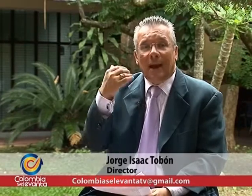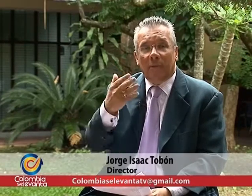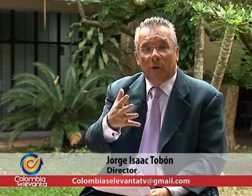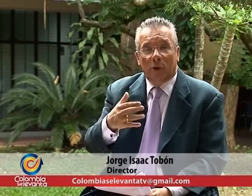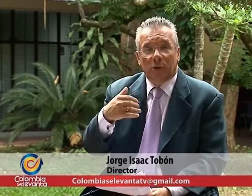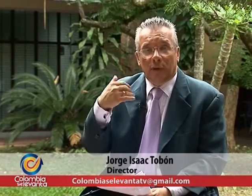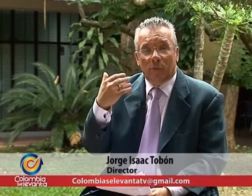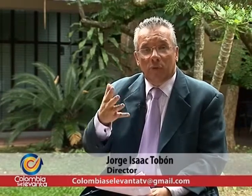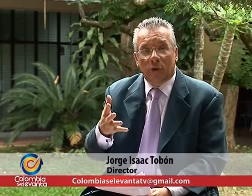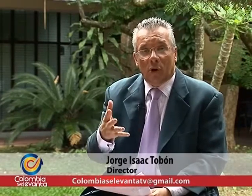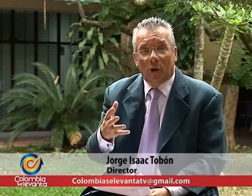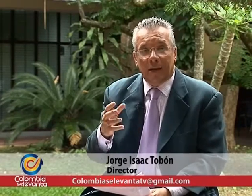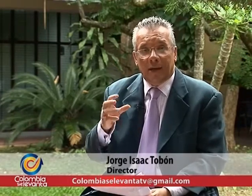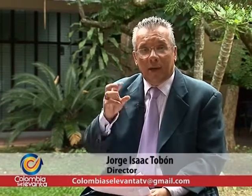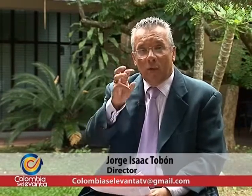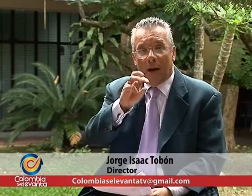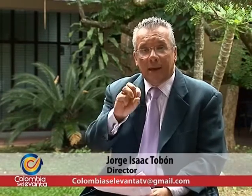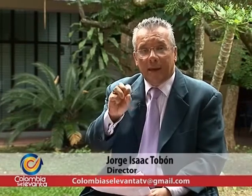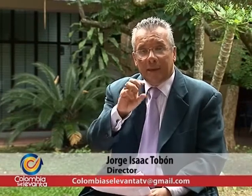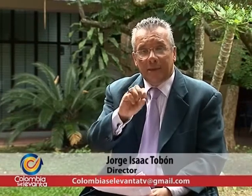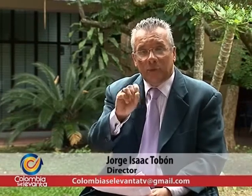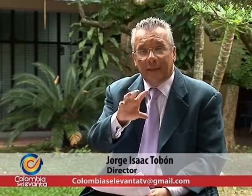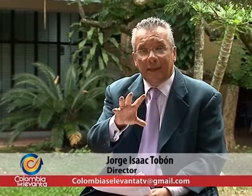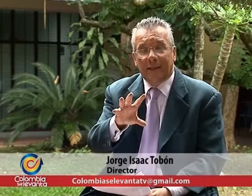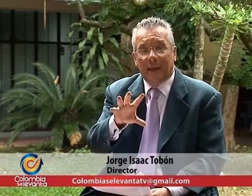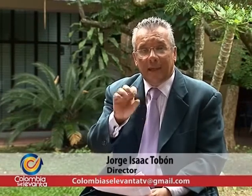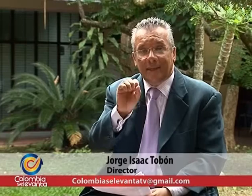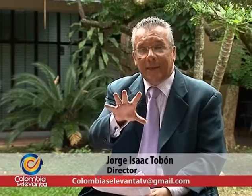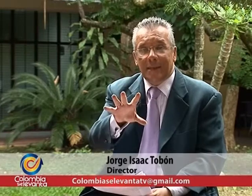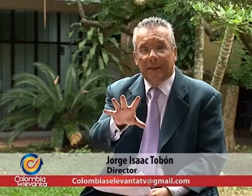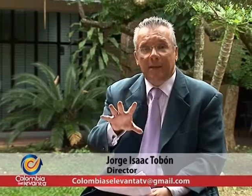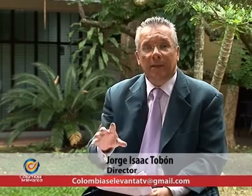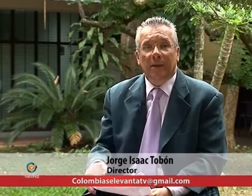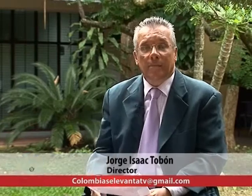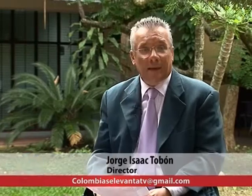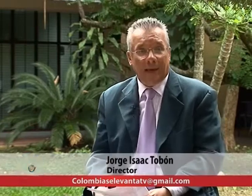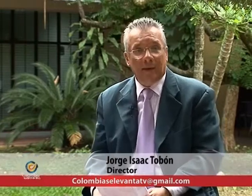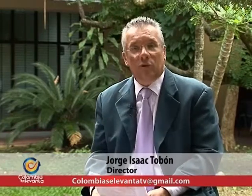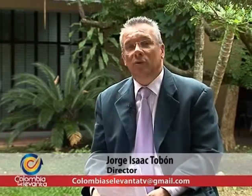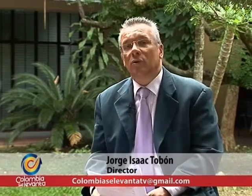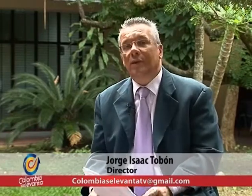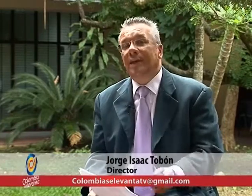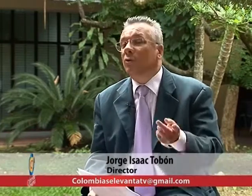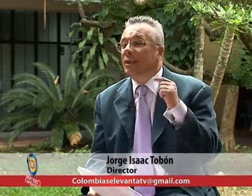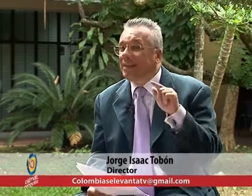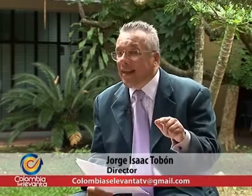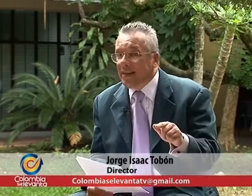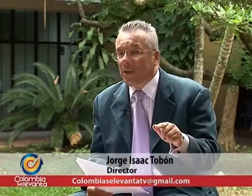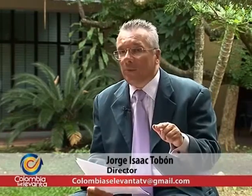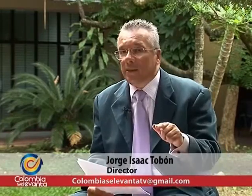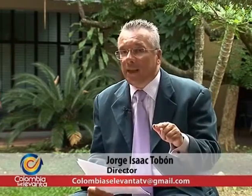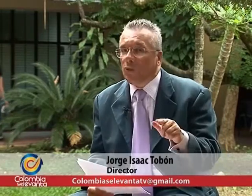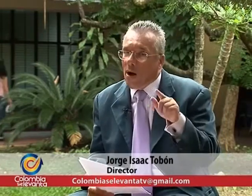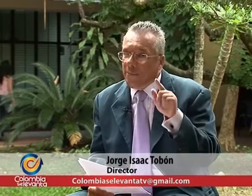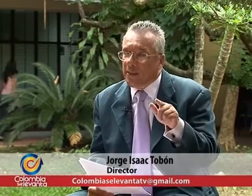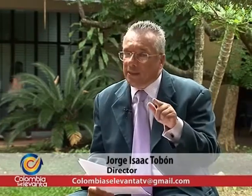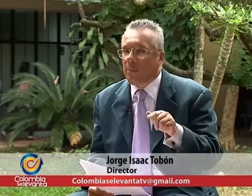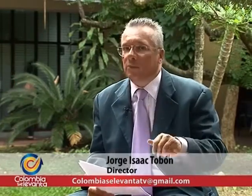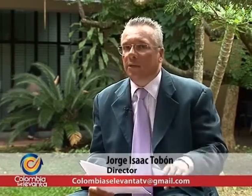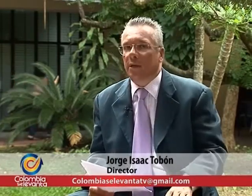habló, se mostró el lenguaje que se utiliza de señas para ellos que nos están recomendando, aprendamos ese